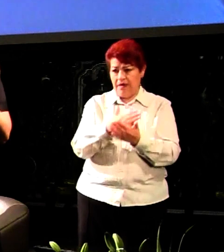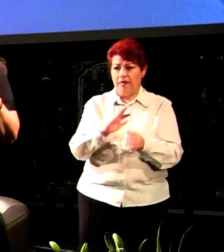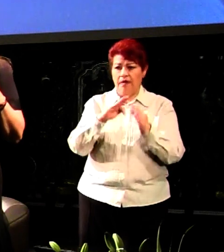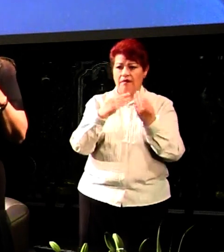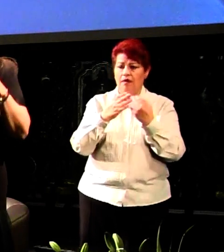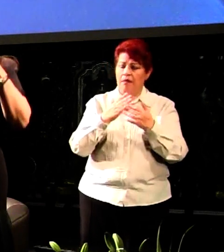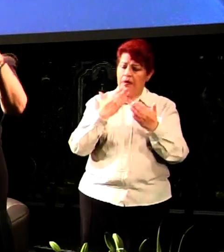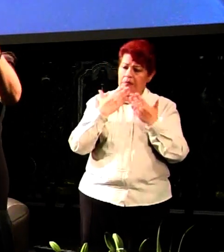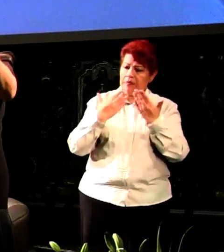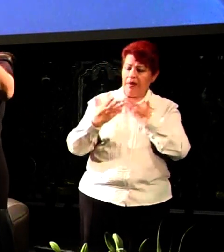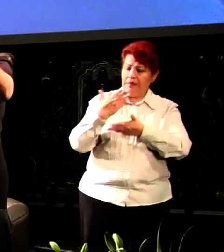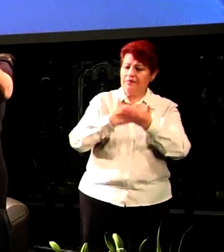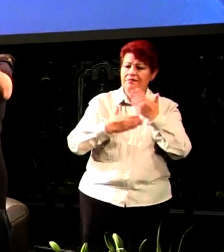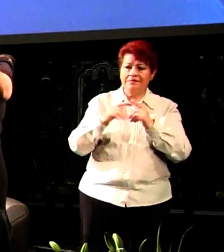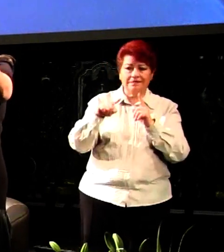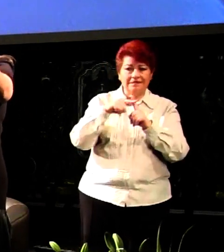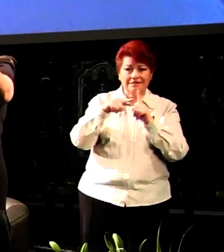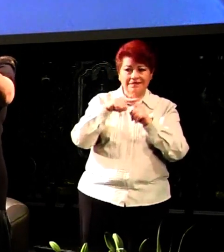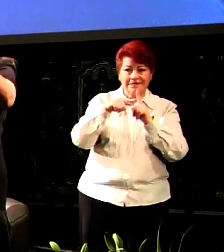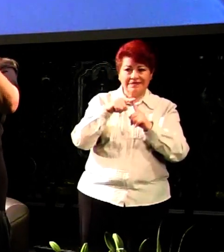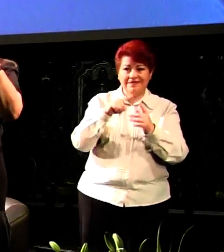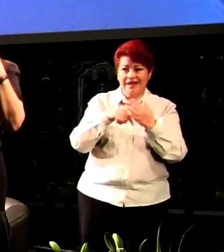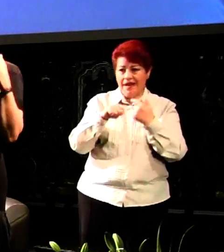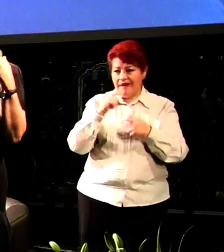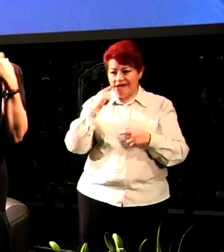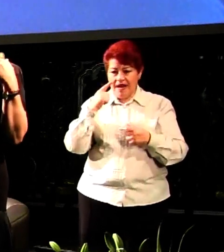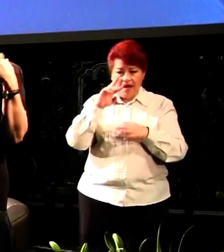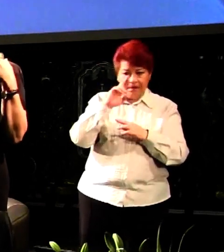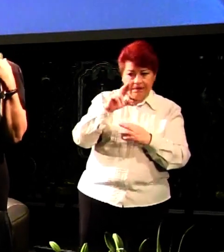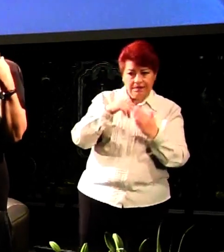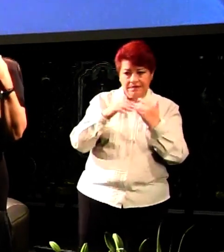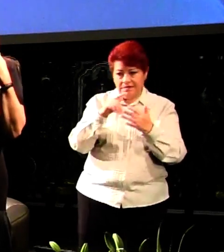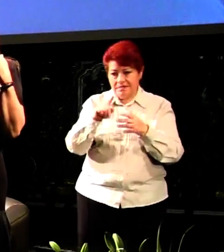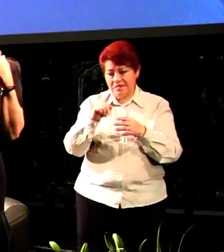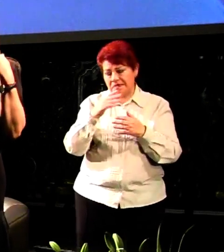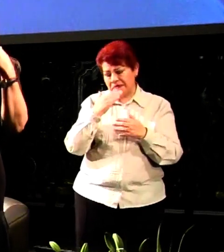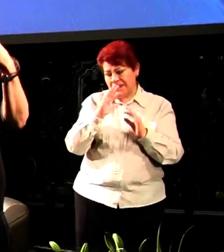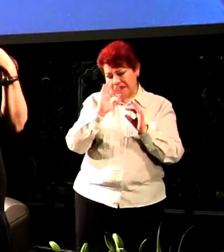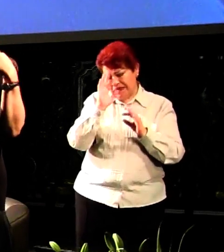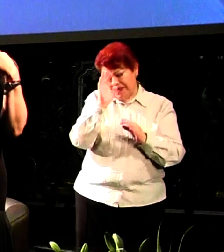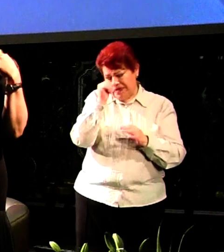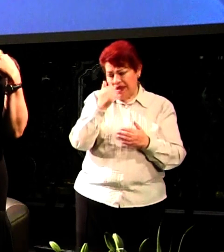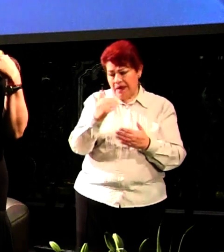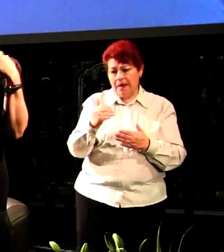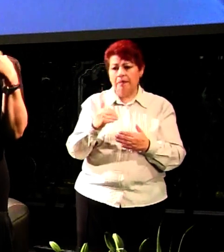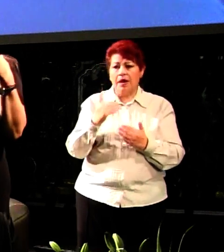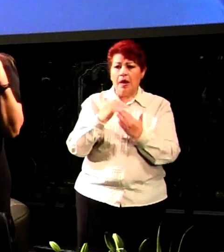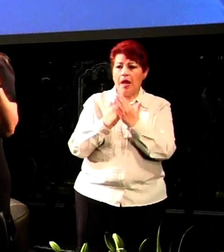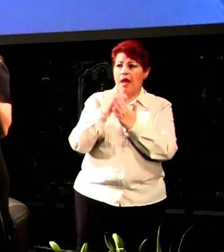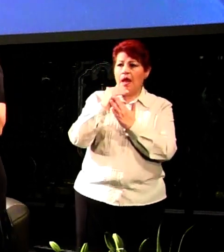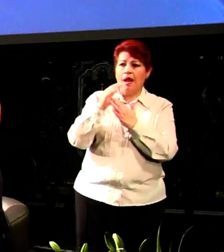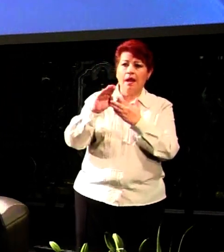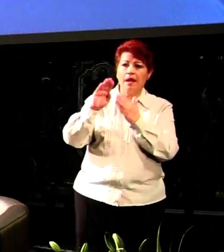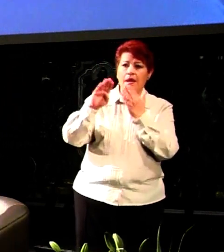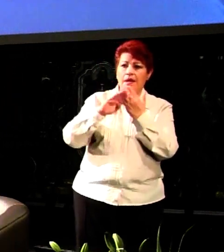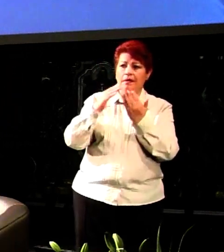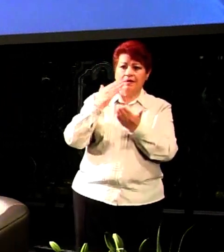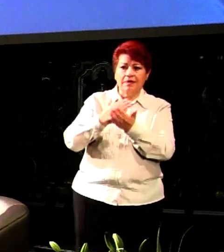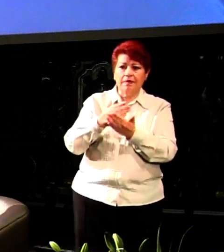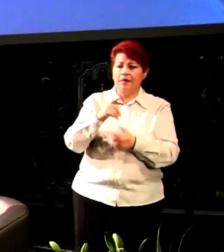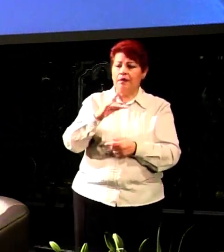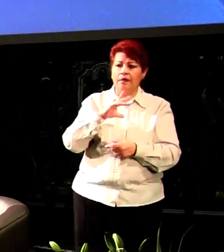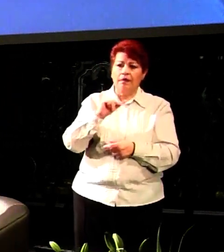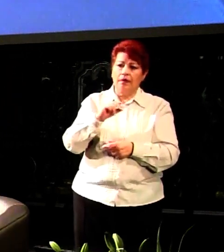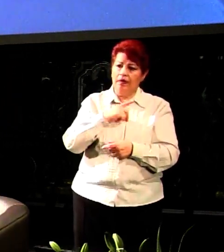manera asertiva, no yendo sobre los límites de los demás, pero tampoco permitiendo que tomen límites sobre nosotros y